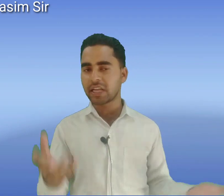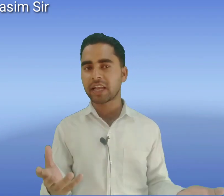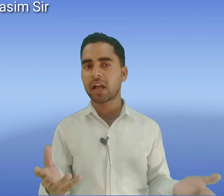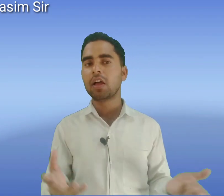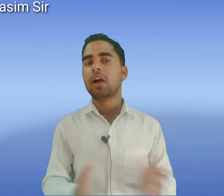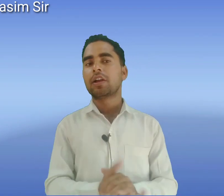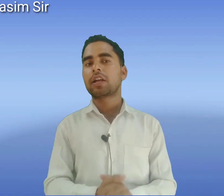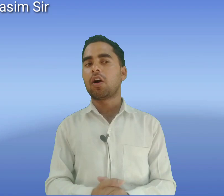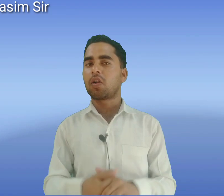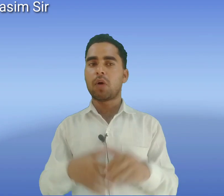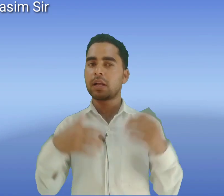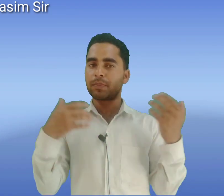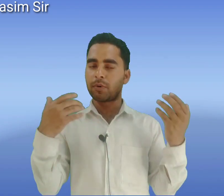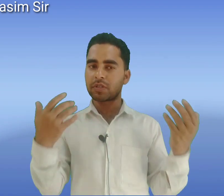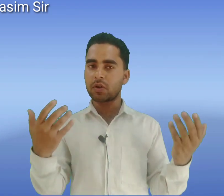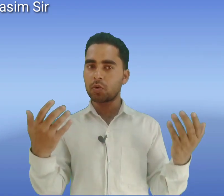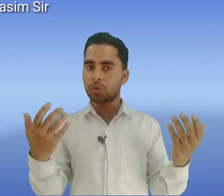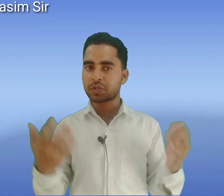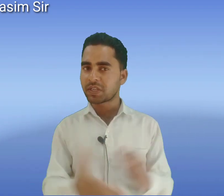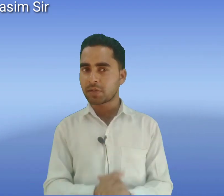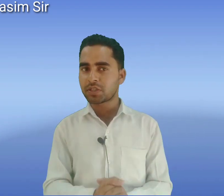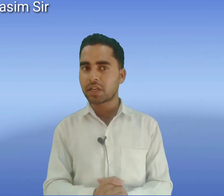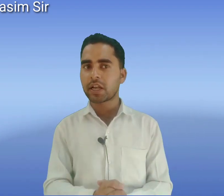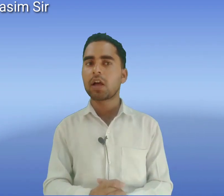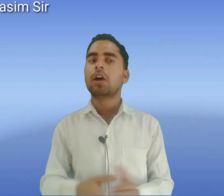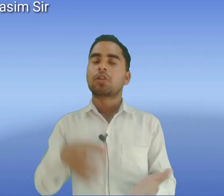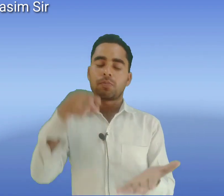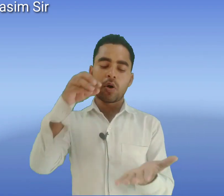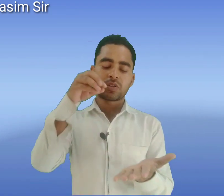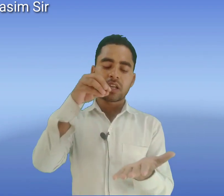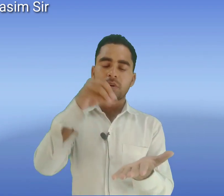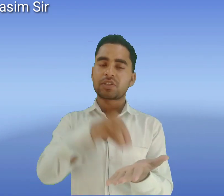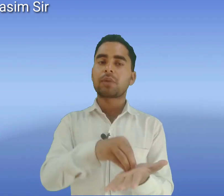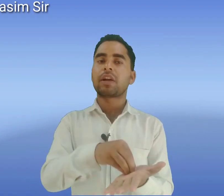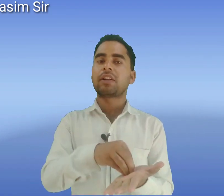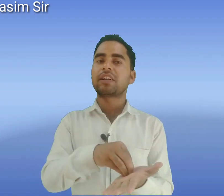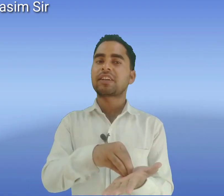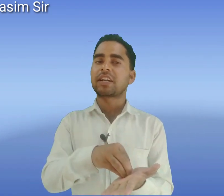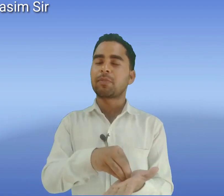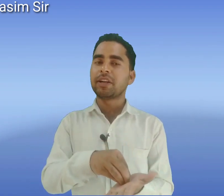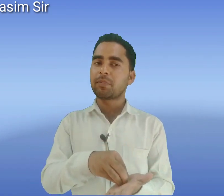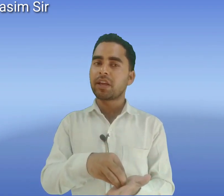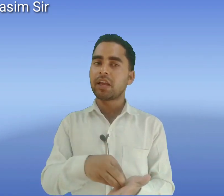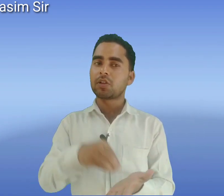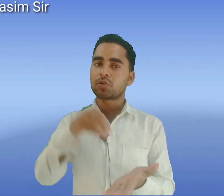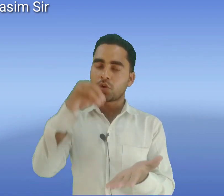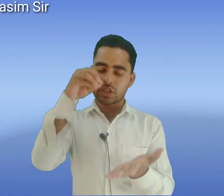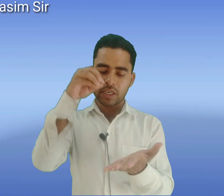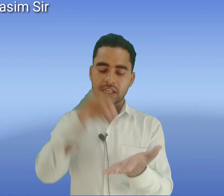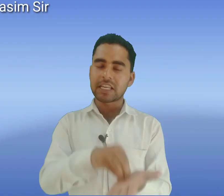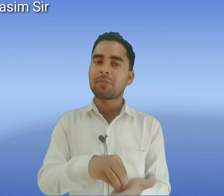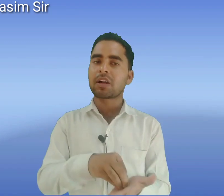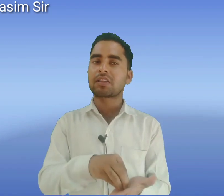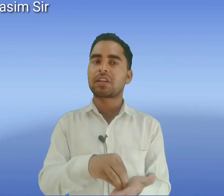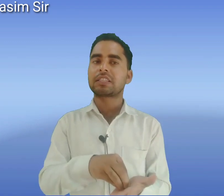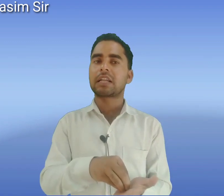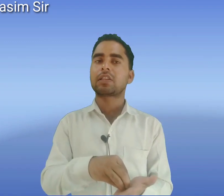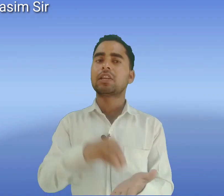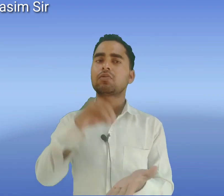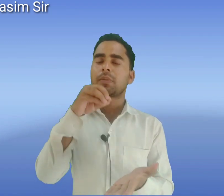देने जाएगा ठीक है और वहां भी बहुत सारे लोगों को संक्रमित करेगा तो बहुत सारे बच्चे अभी अंडर ट्रीटमेंट में है जो कि एक जाम लगा देने जाते हैं